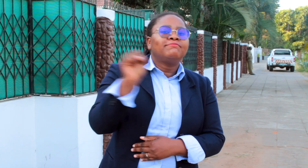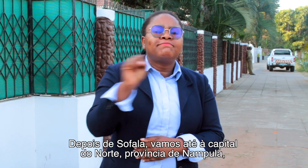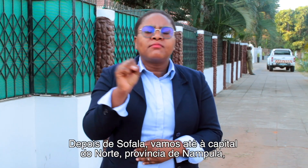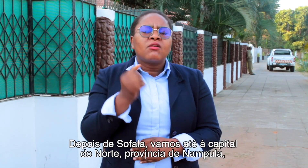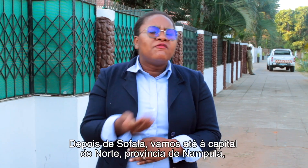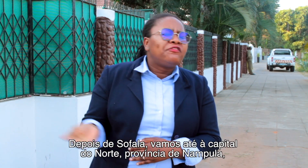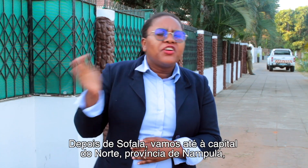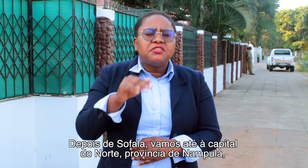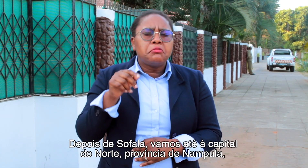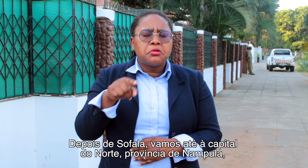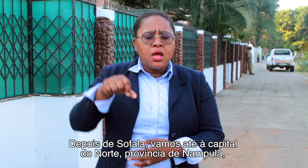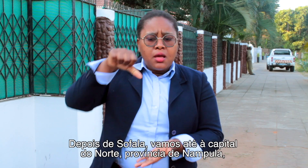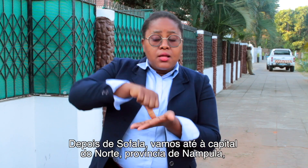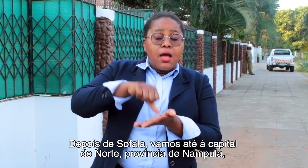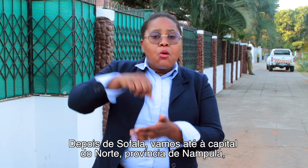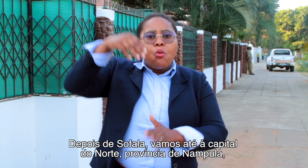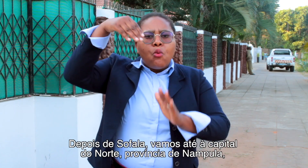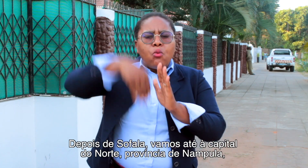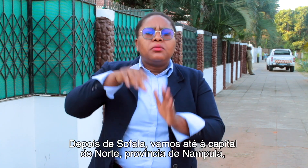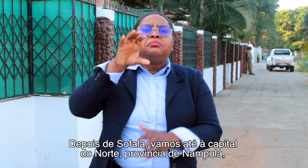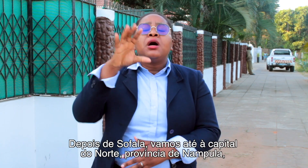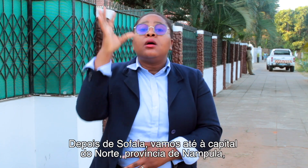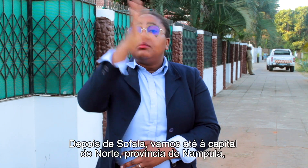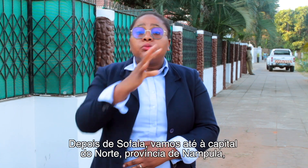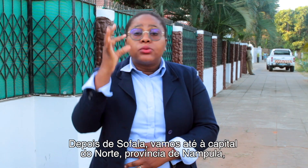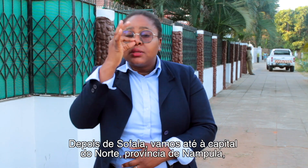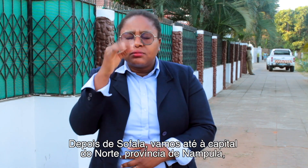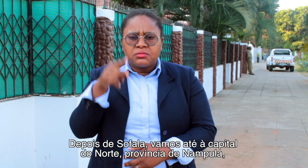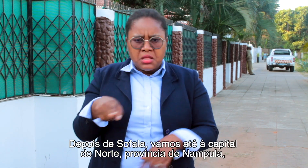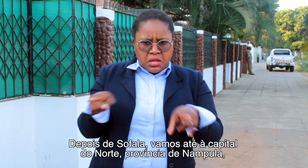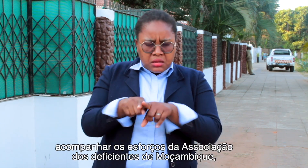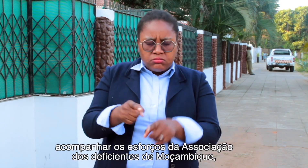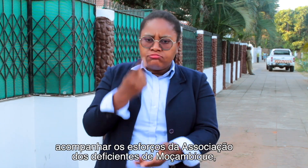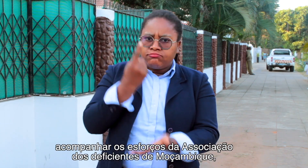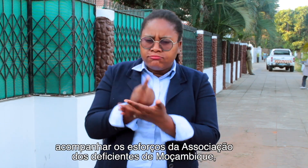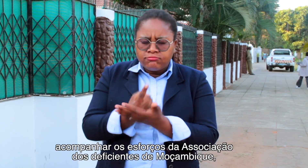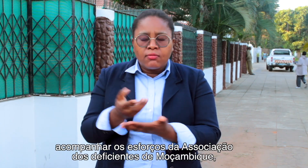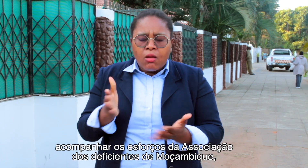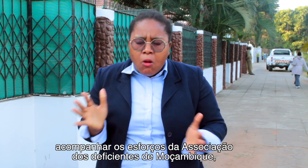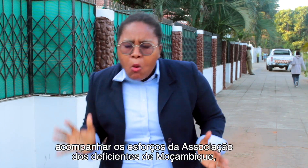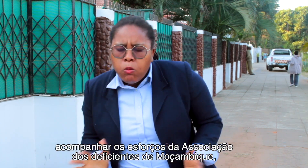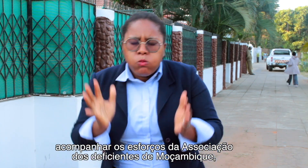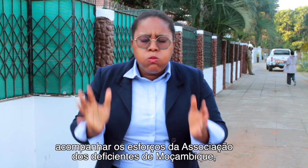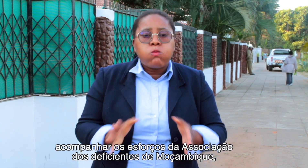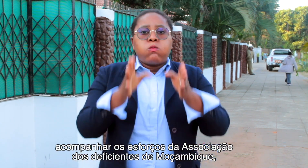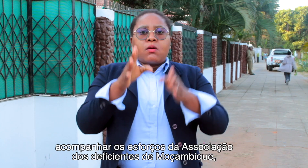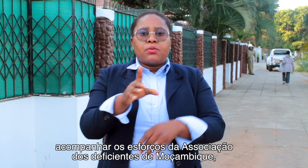depois de Sofala vamos até a capital do norte a província de Nampula acompanhar os esforços da Associação dos Deficientes